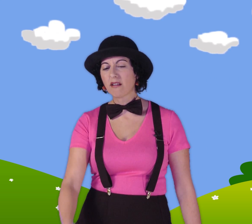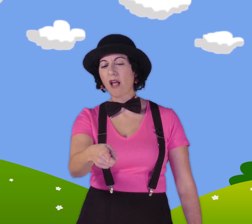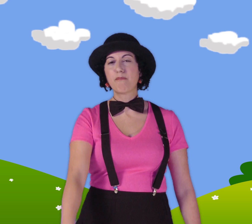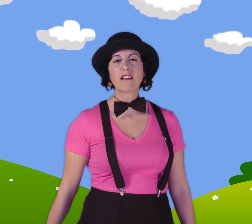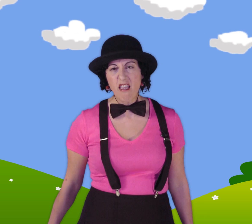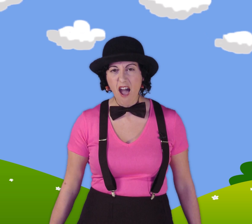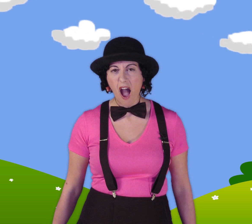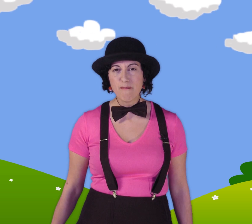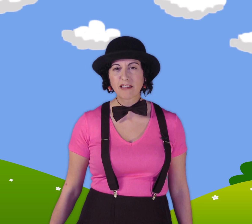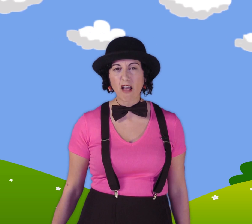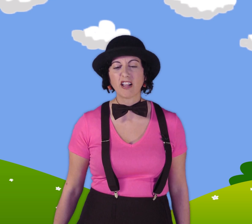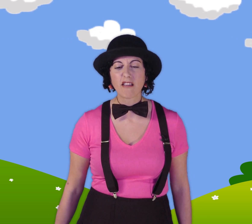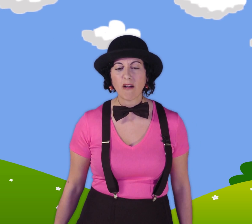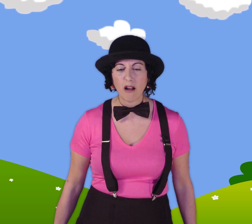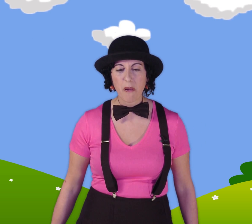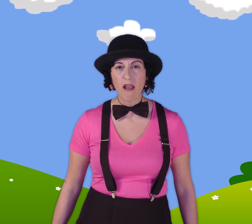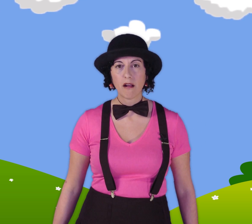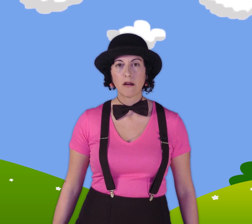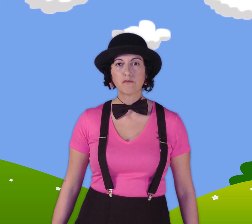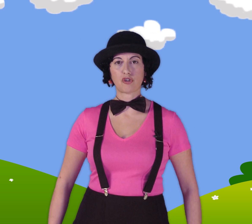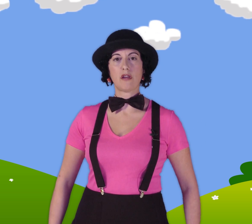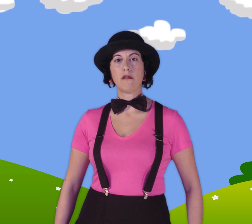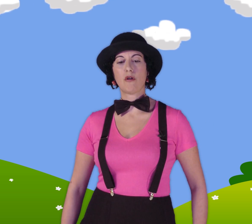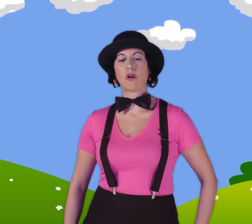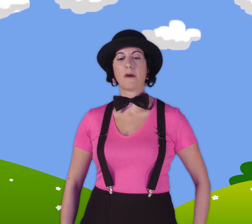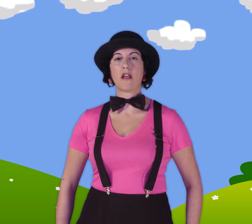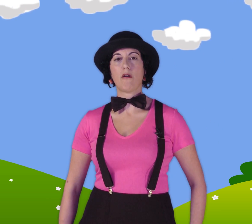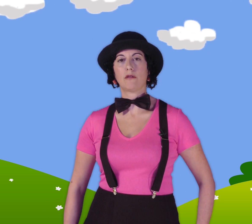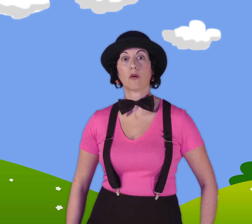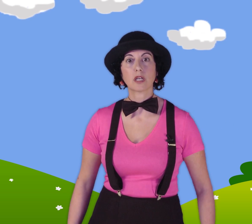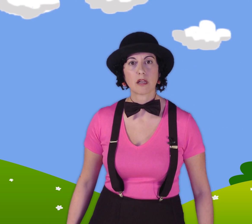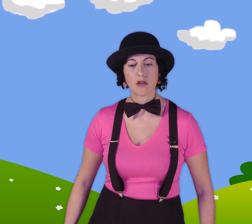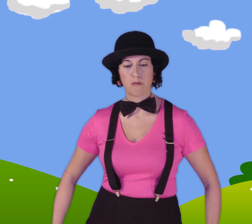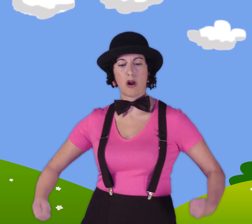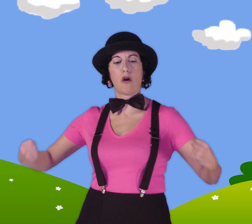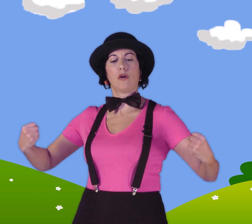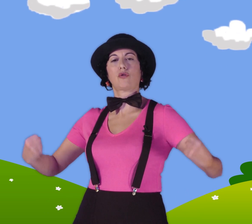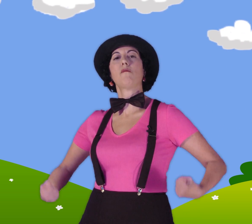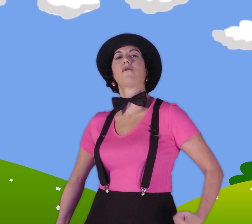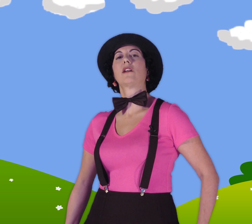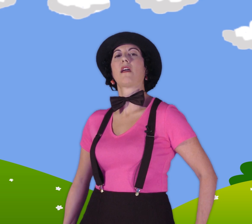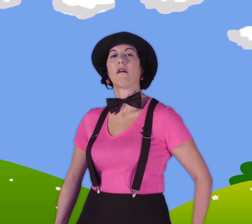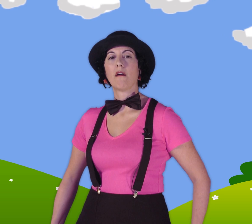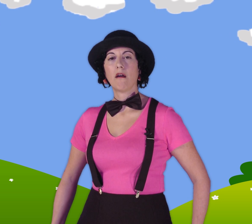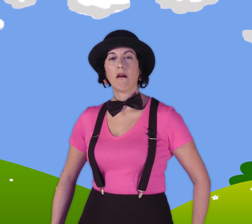tan pequeña, has matado a 7 de un golpe? Pues sí, yo soy pequeño, dijo el sastrecillo, pero soy muy fuerte.